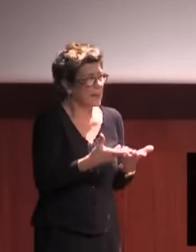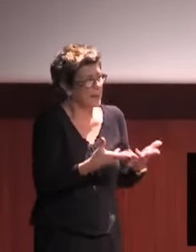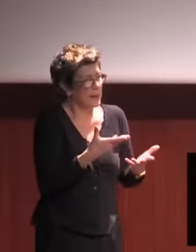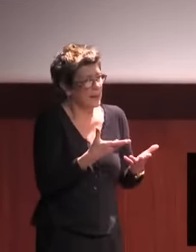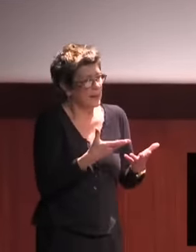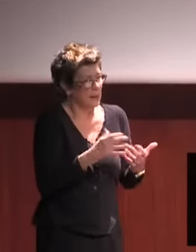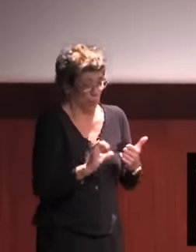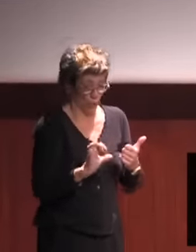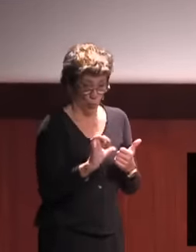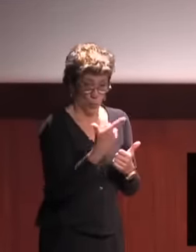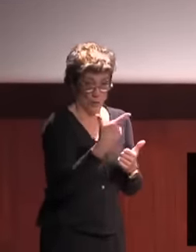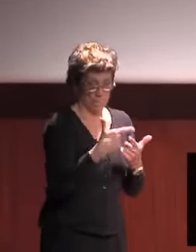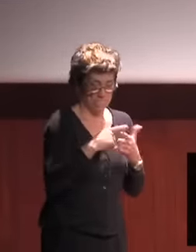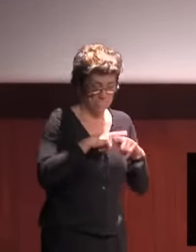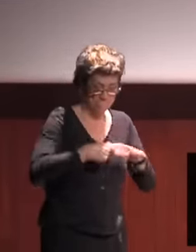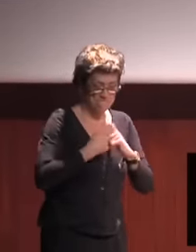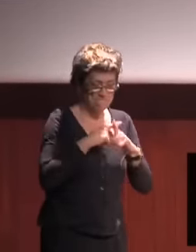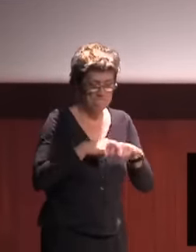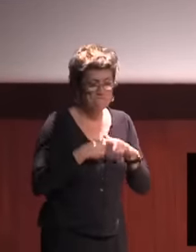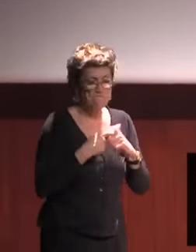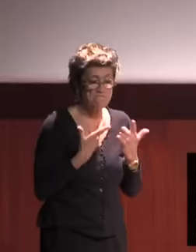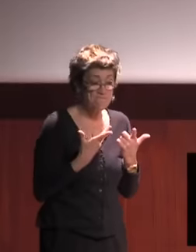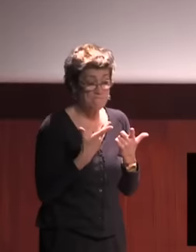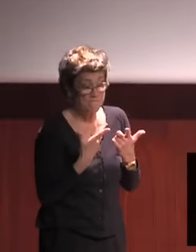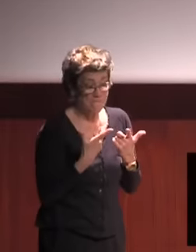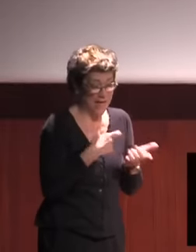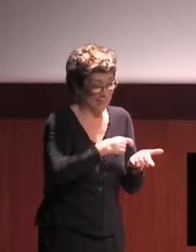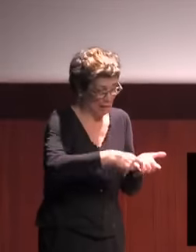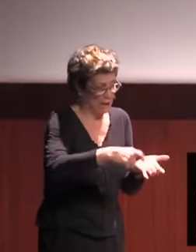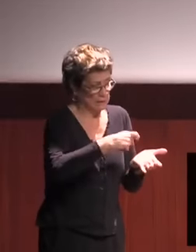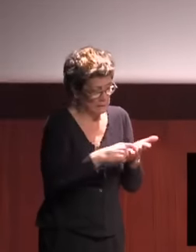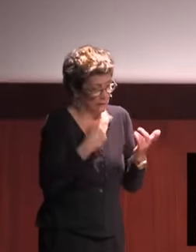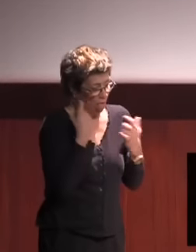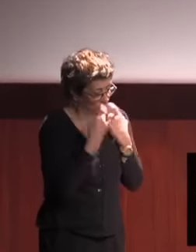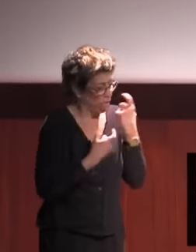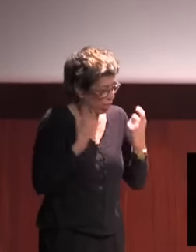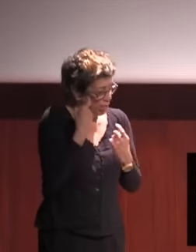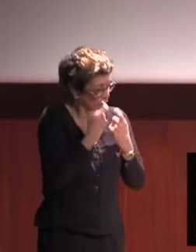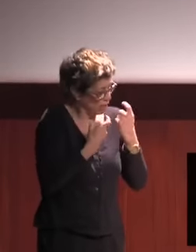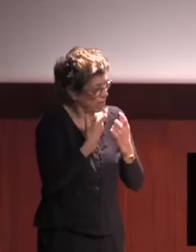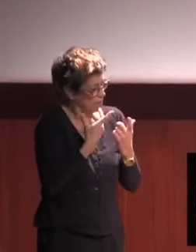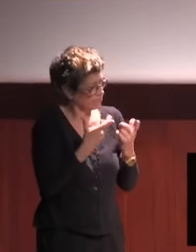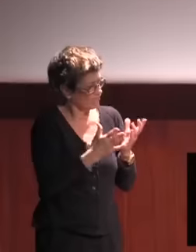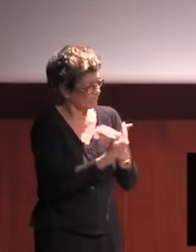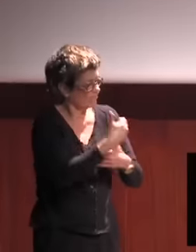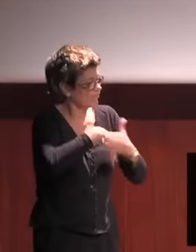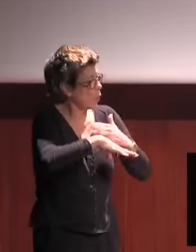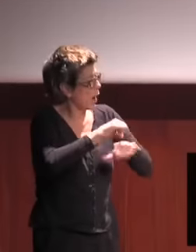deuxième question qu'on se pose, parce qu'on travaille beaucoup sur cette question de la trace au labo,